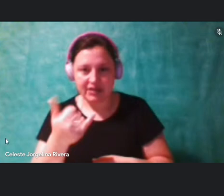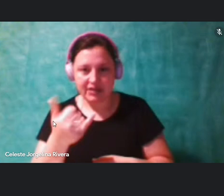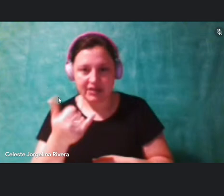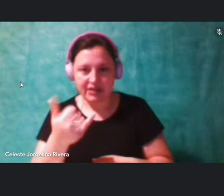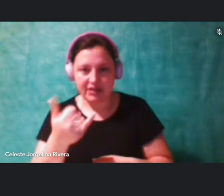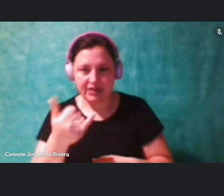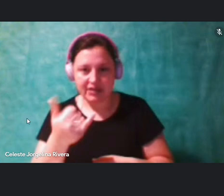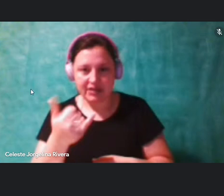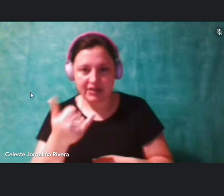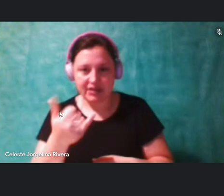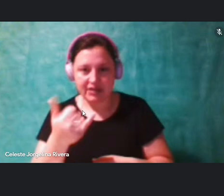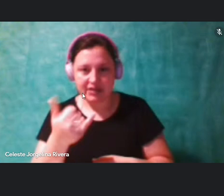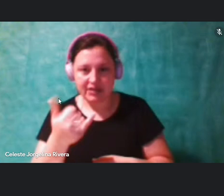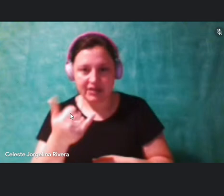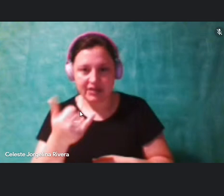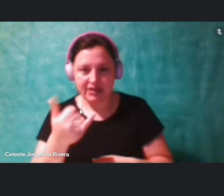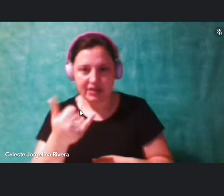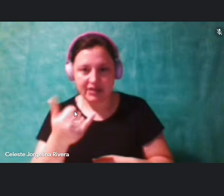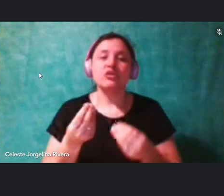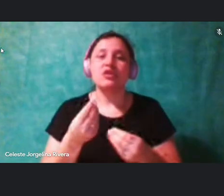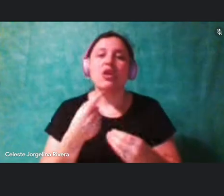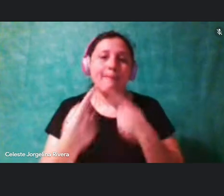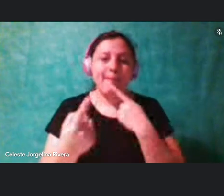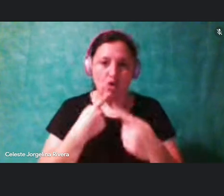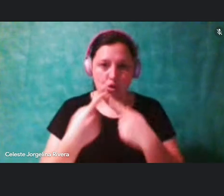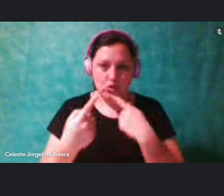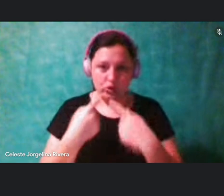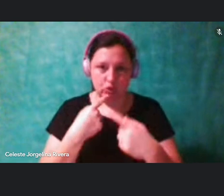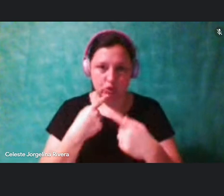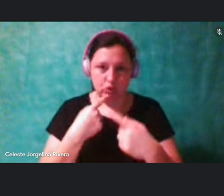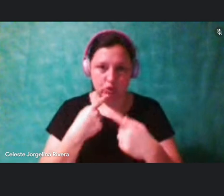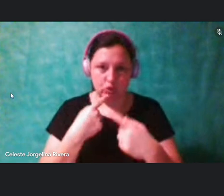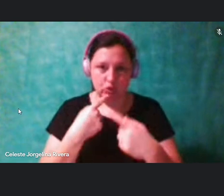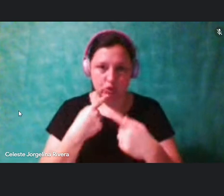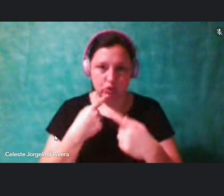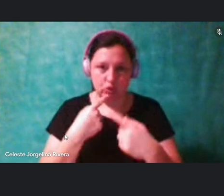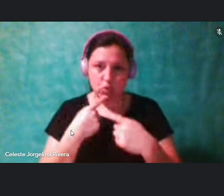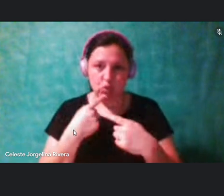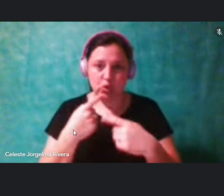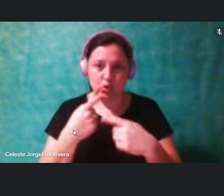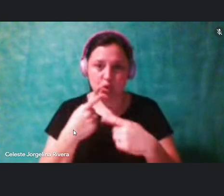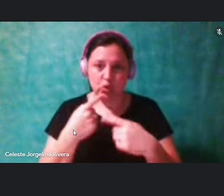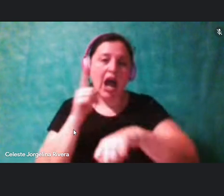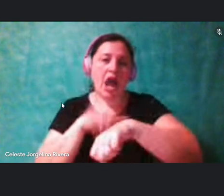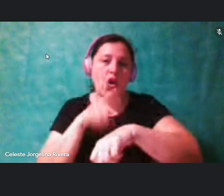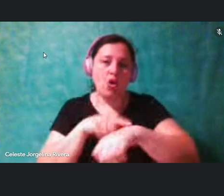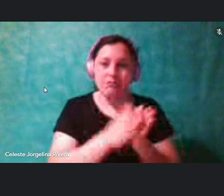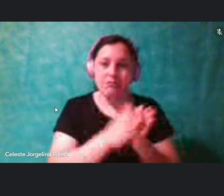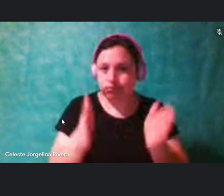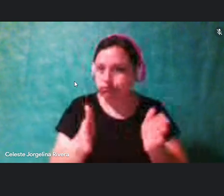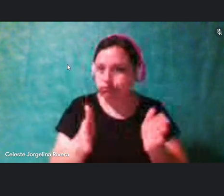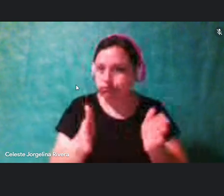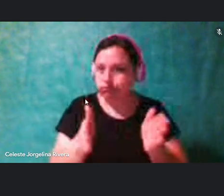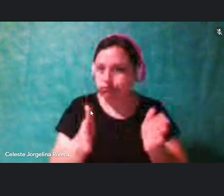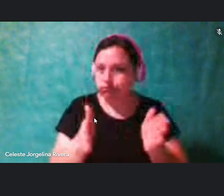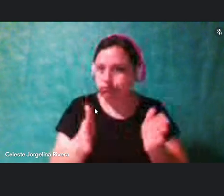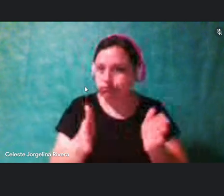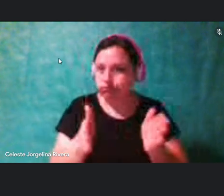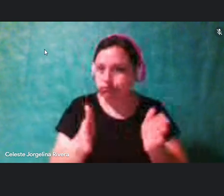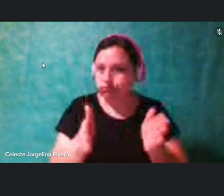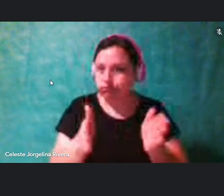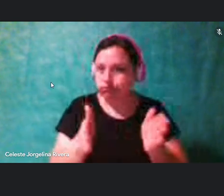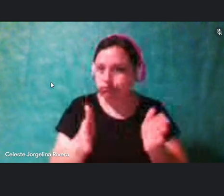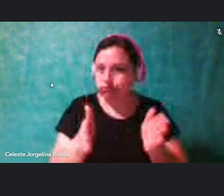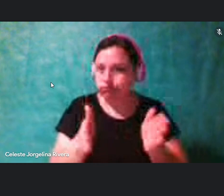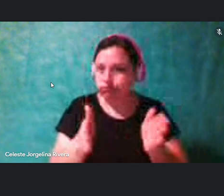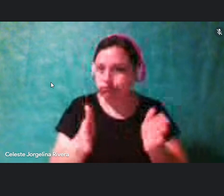han ido pidiendo mejor este horario. Si hay un horario en especial, lo trabajamos. Y las novedades, si